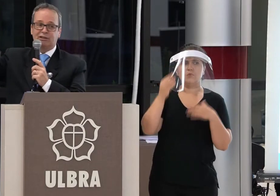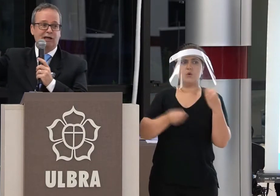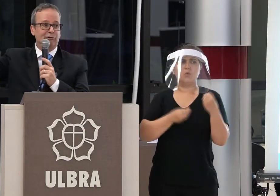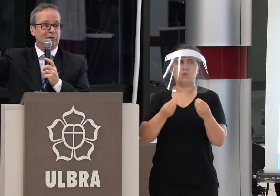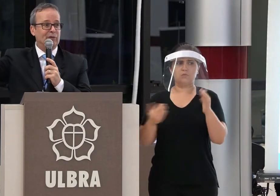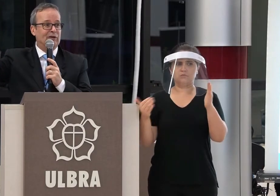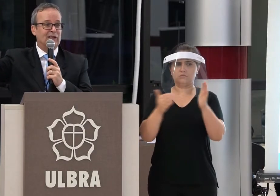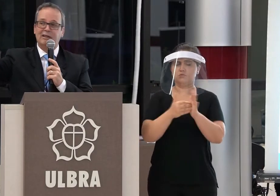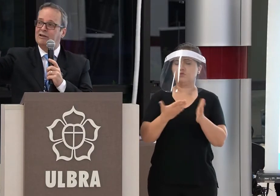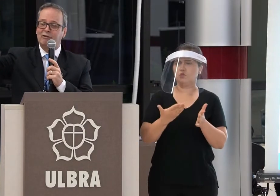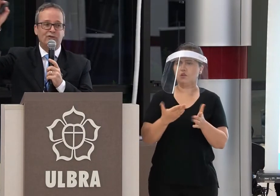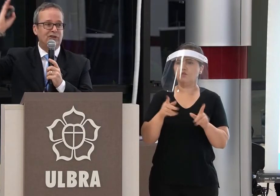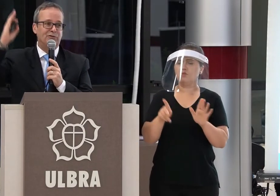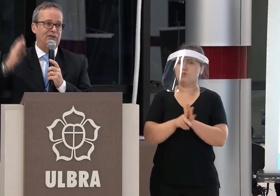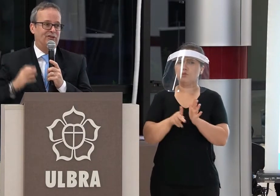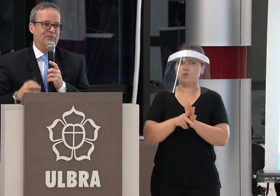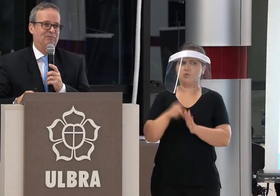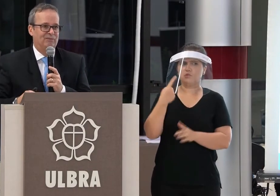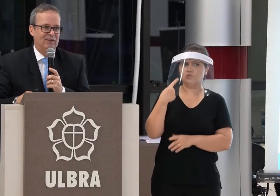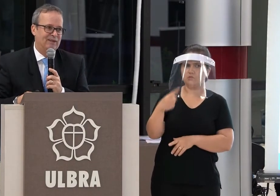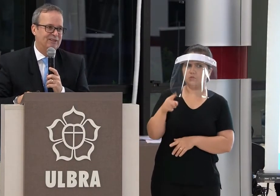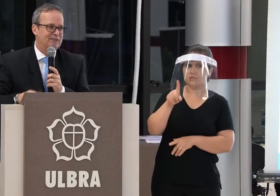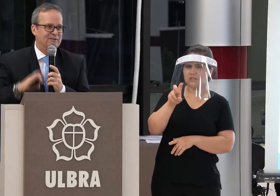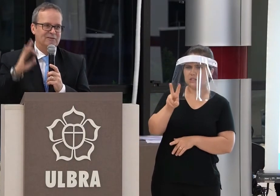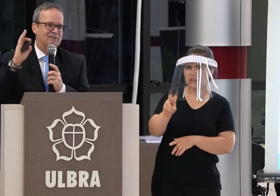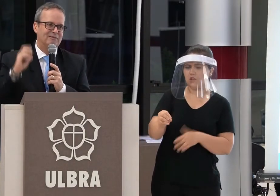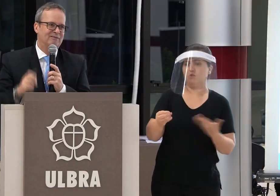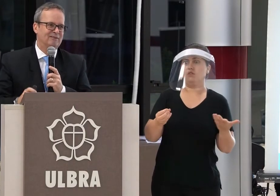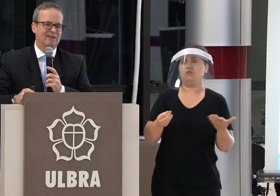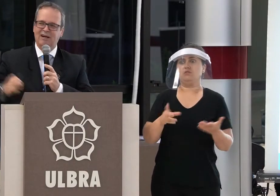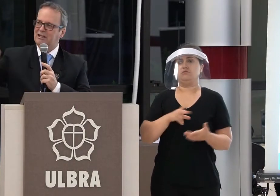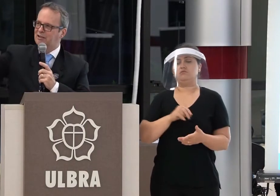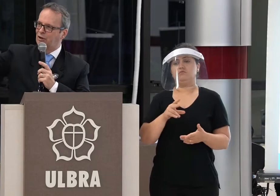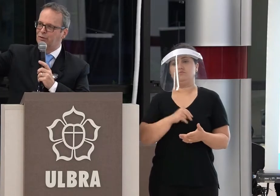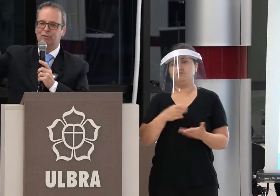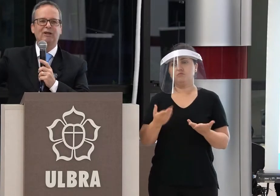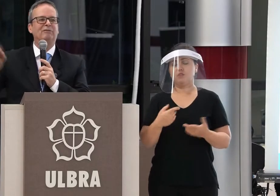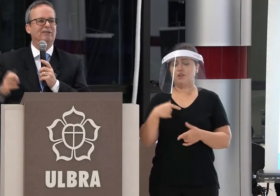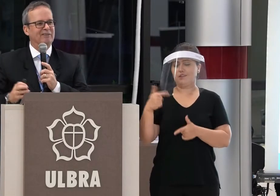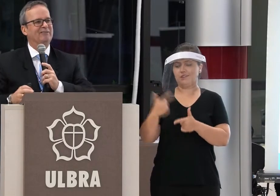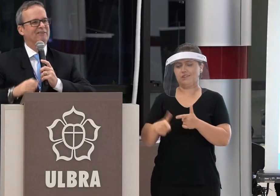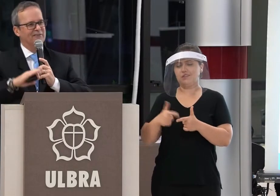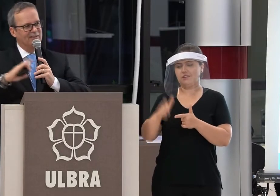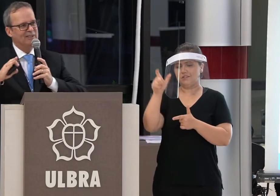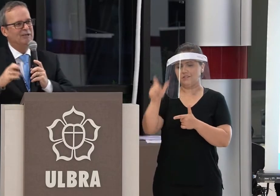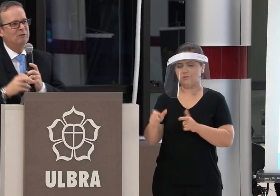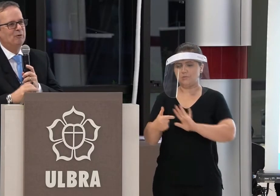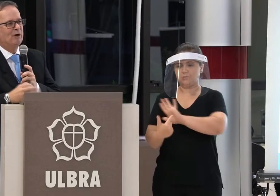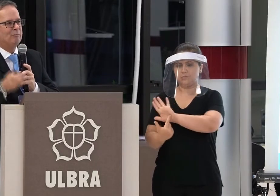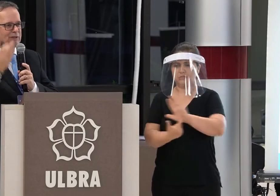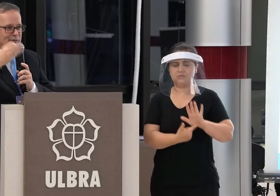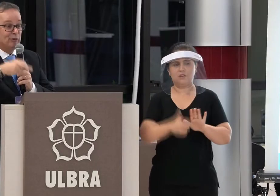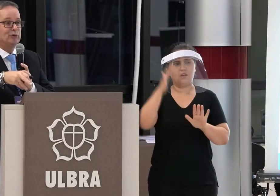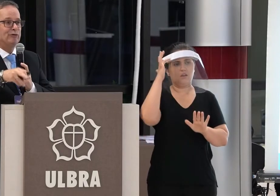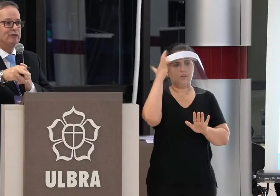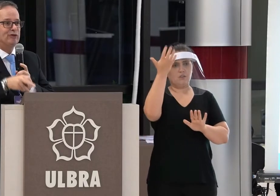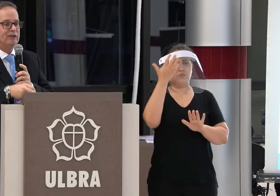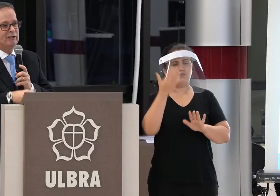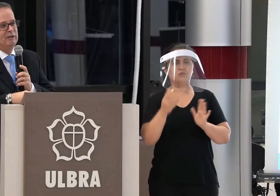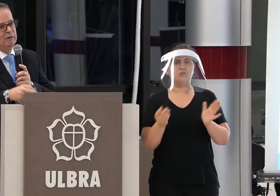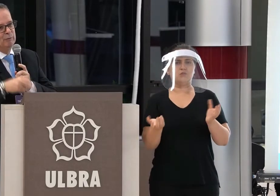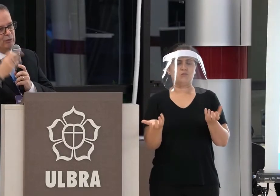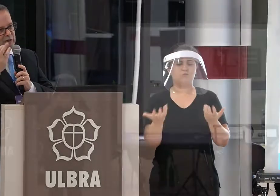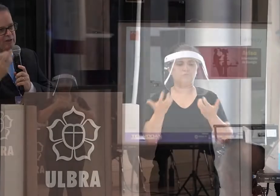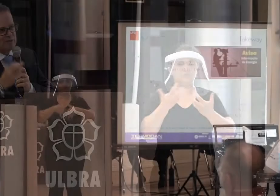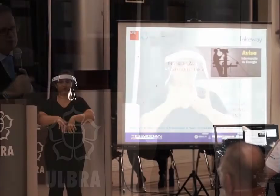onde que estava o problema lá, estava com 120. Aí, aqui está o problema, aí arrumou, a planta voltou a